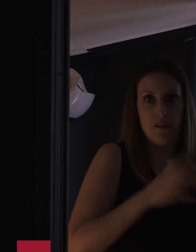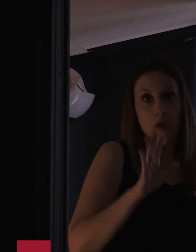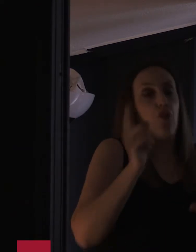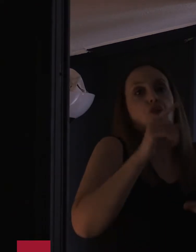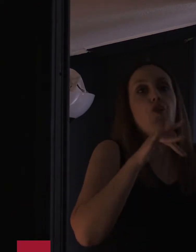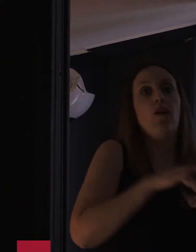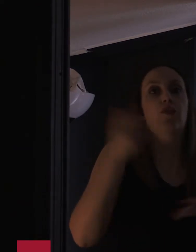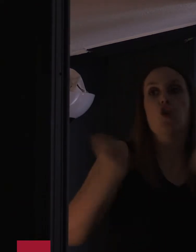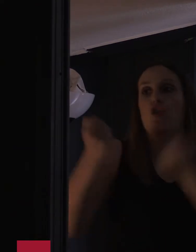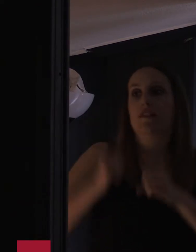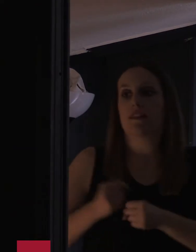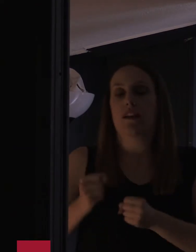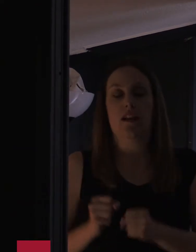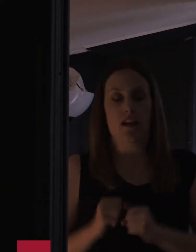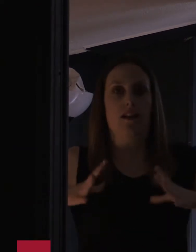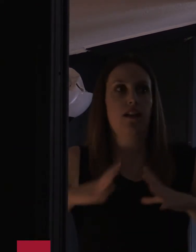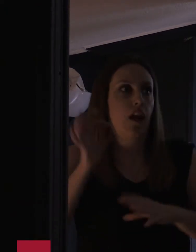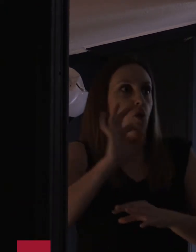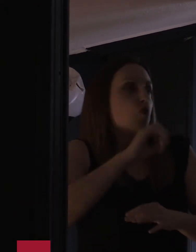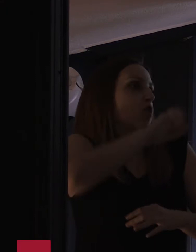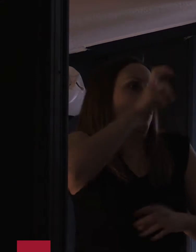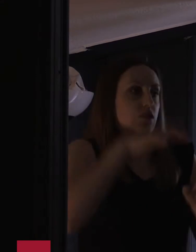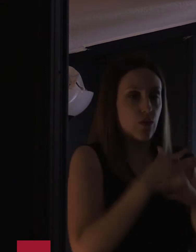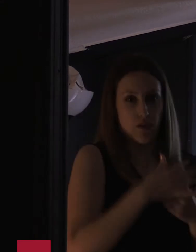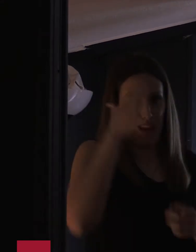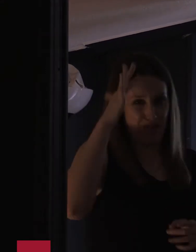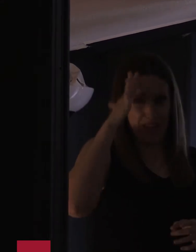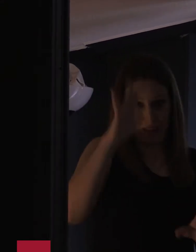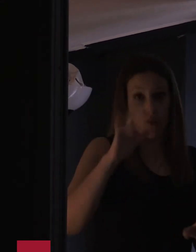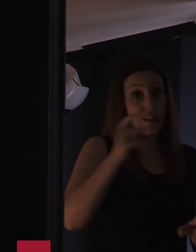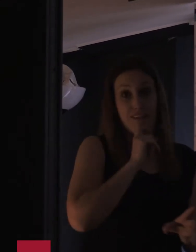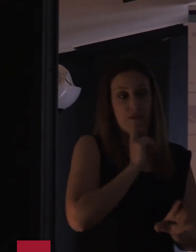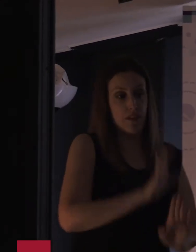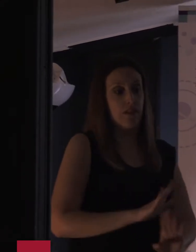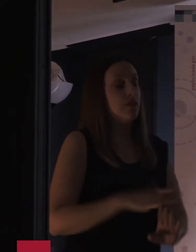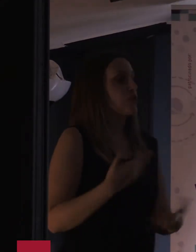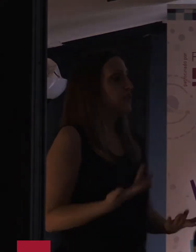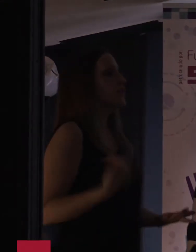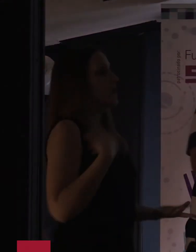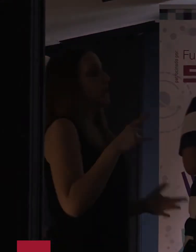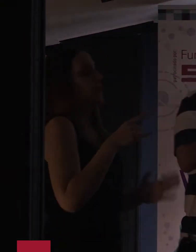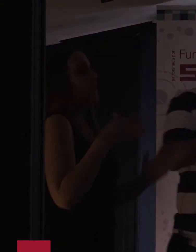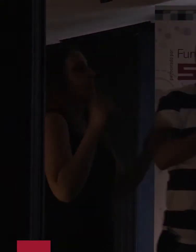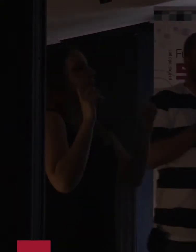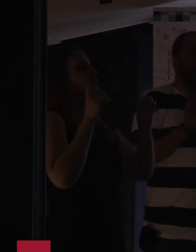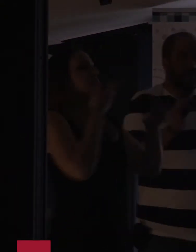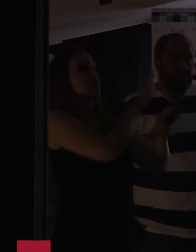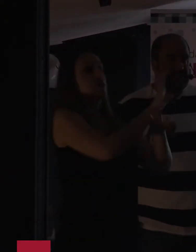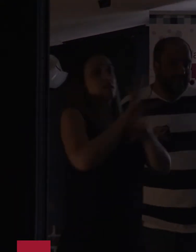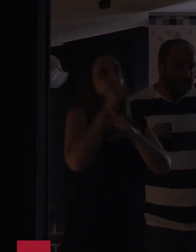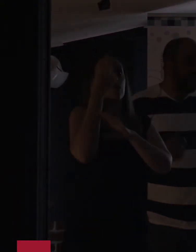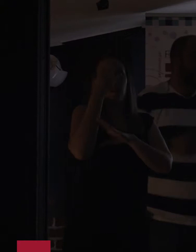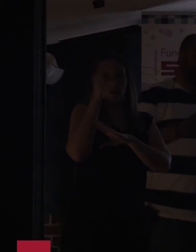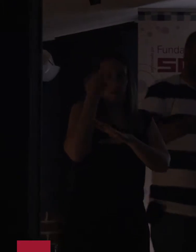eso es complicado, pero imaginaros el panorama. Así que os voy a enseñar una única medida, simplemente para que veáis qué tipo de